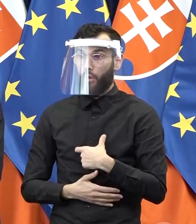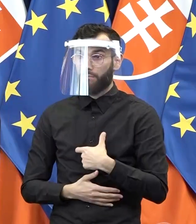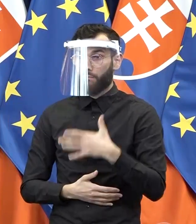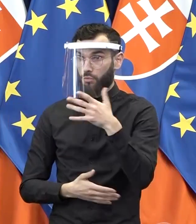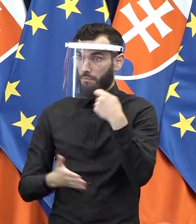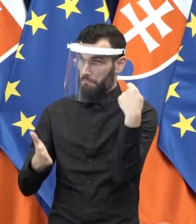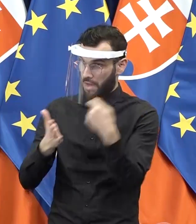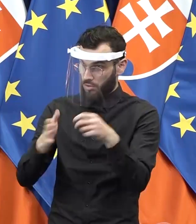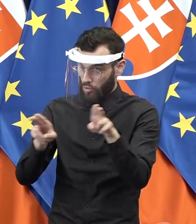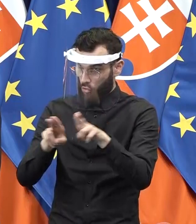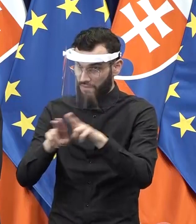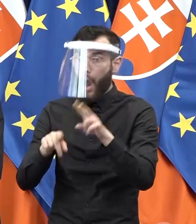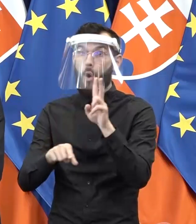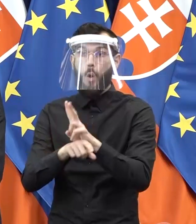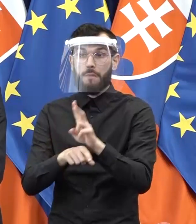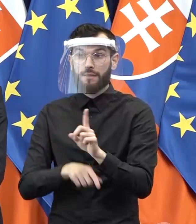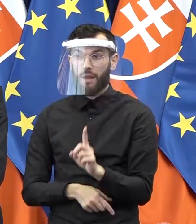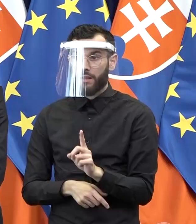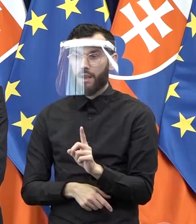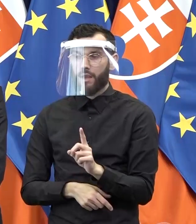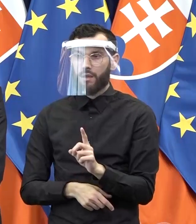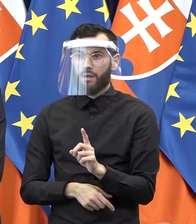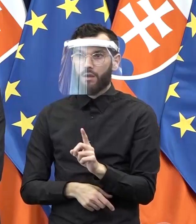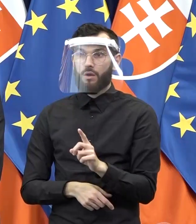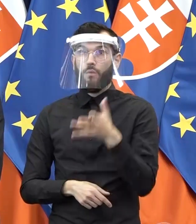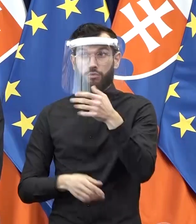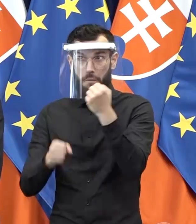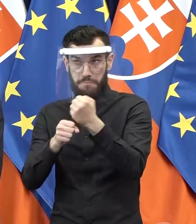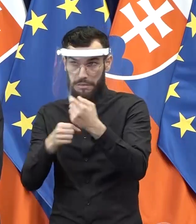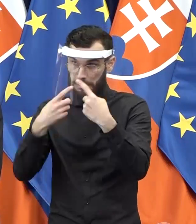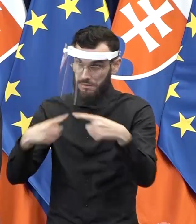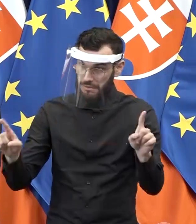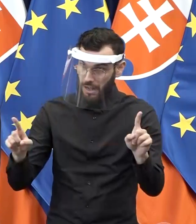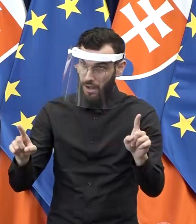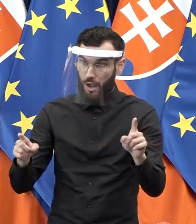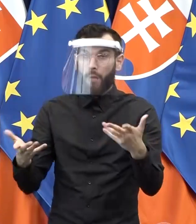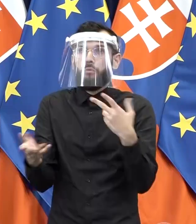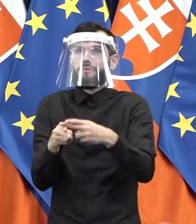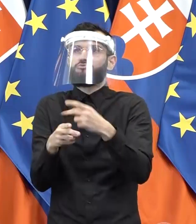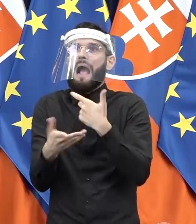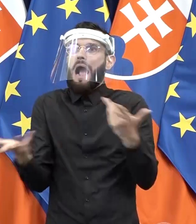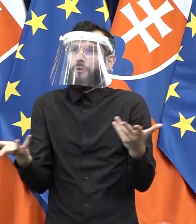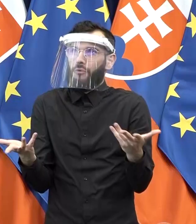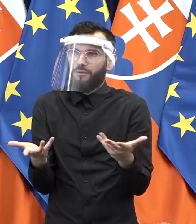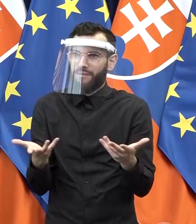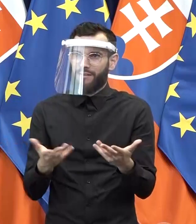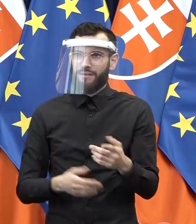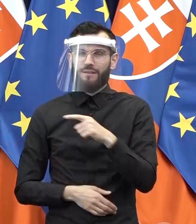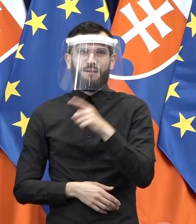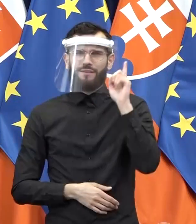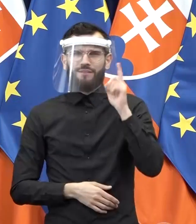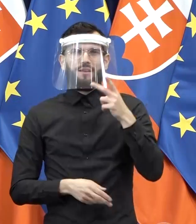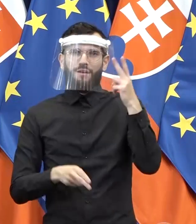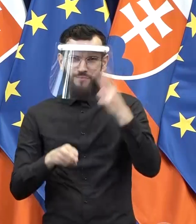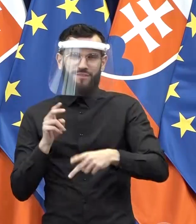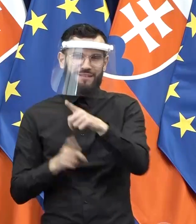platiť rovnaké opatrenia, budú nejak pracovať inak teraz, alebo ako to budete riešiť? Tak keď to zoberiem ako takú